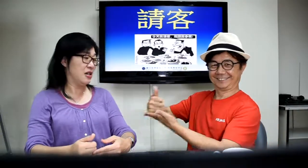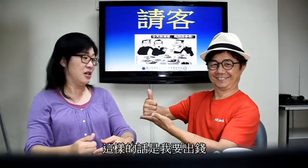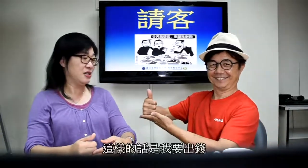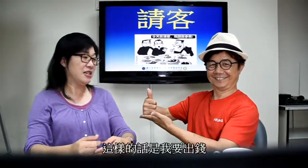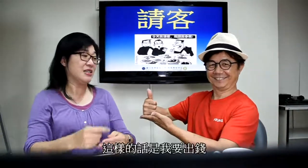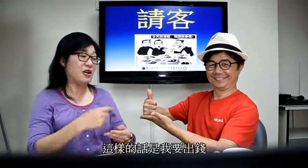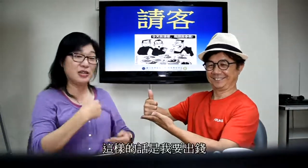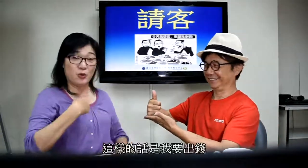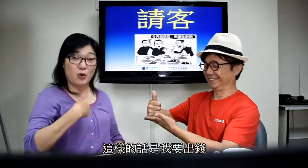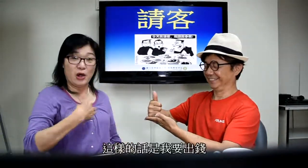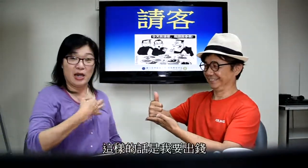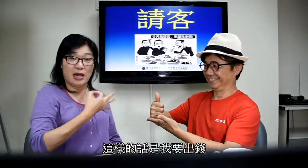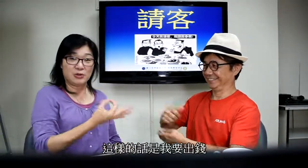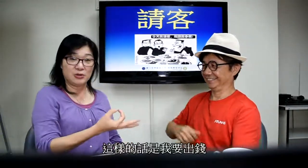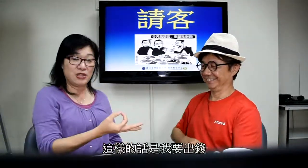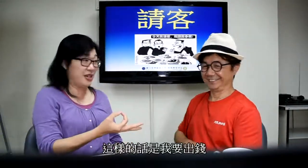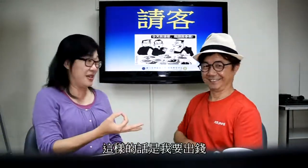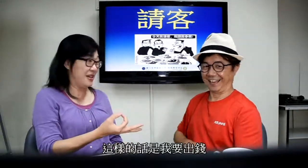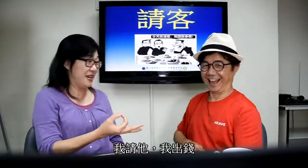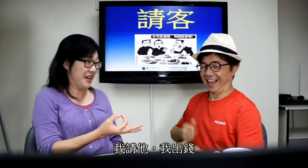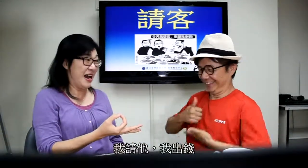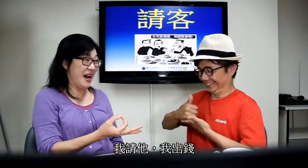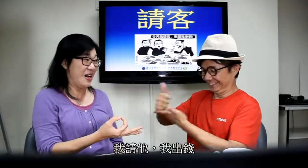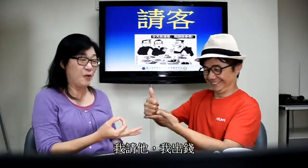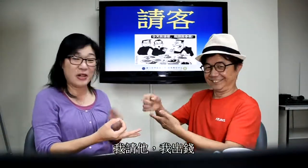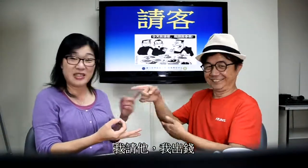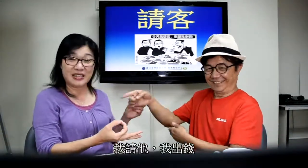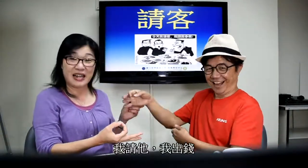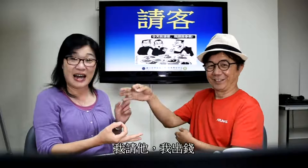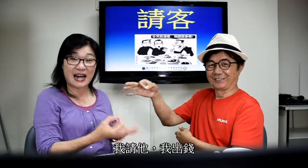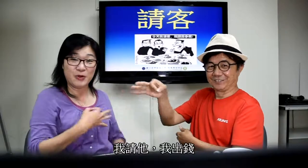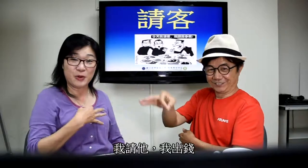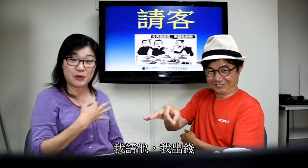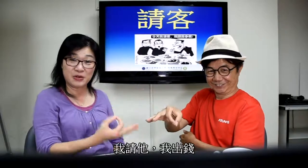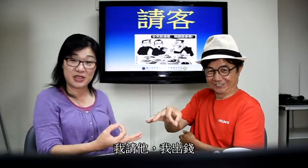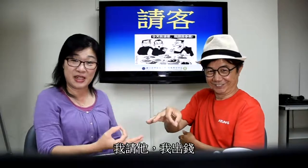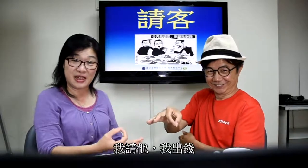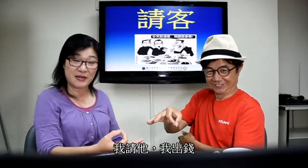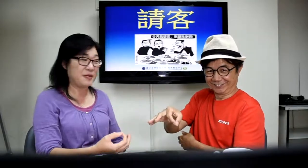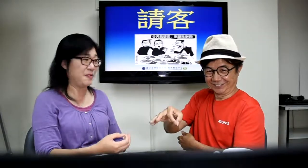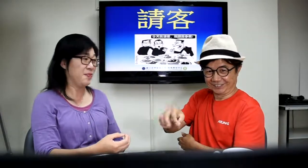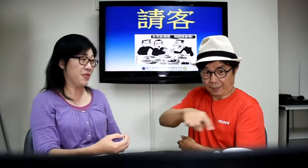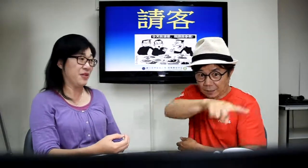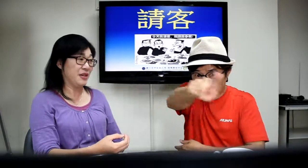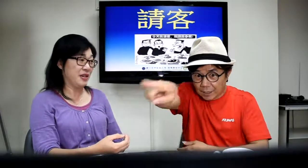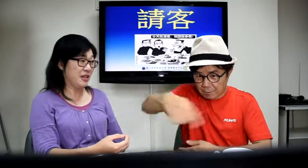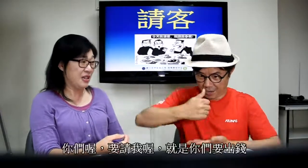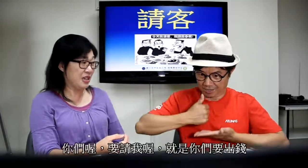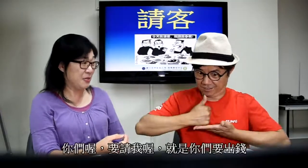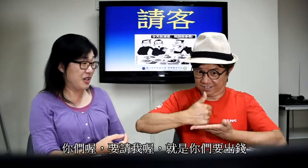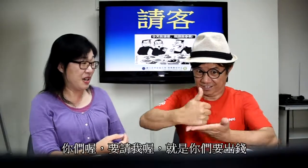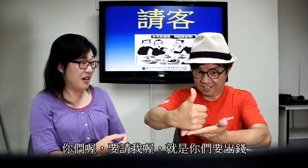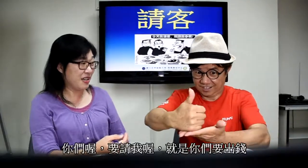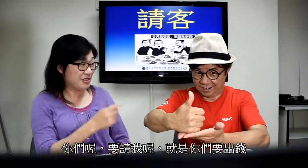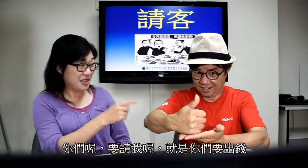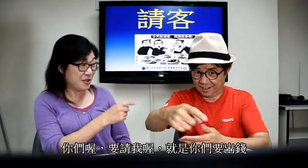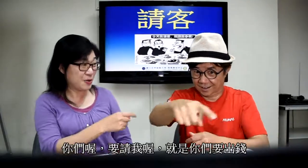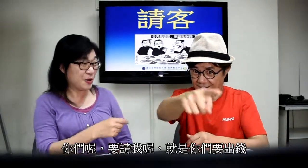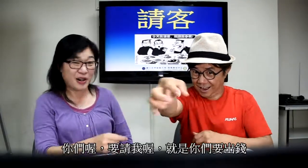这样的话是我要出钱，我请他，我出钱。你们哈、哦、要请我，